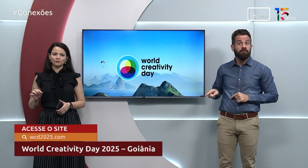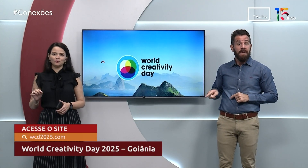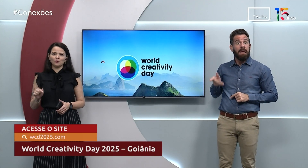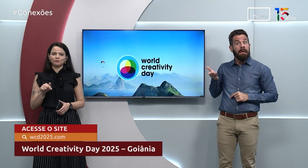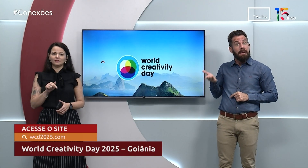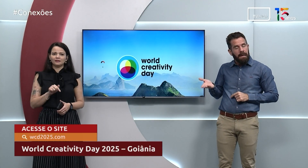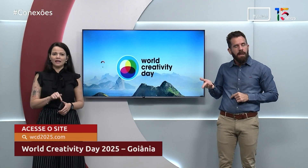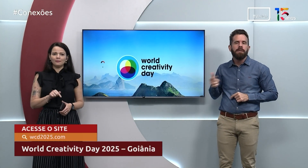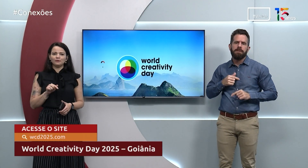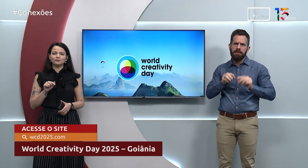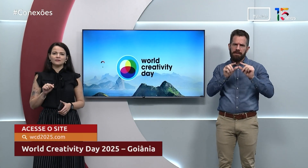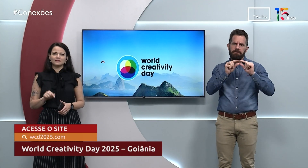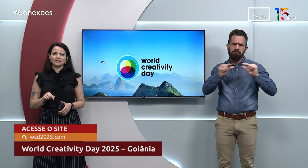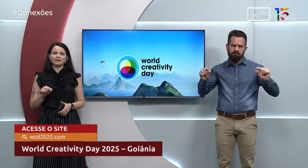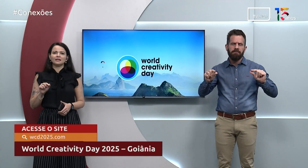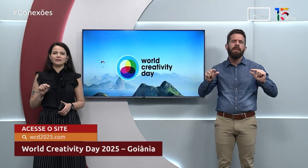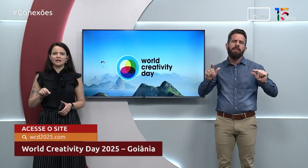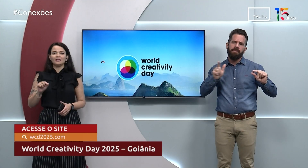wcd2015.com,